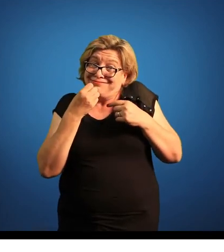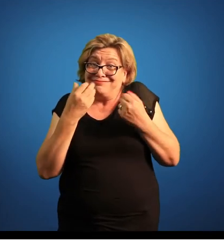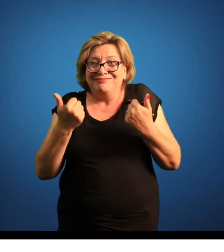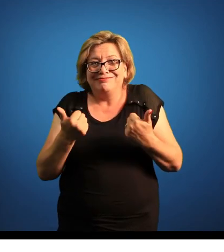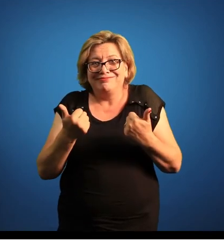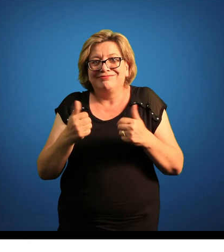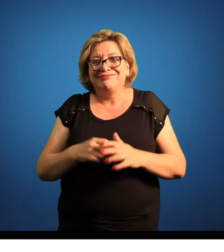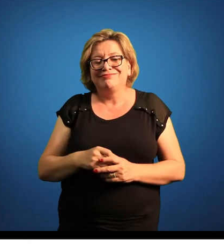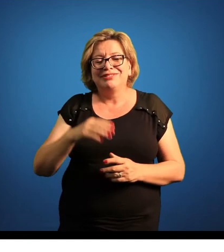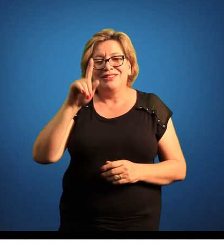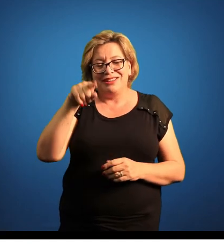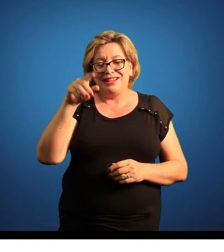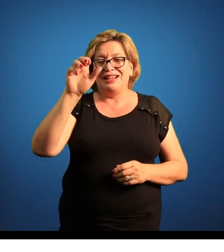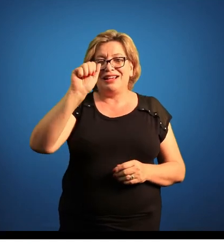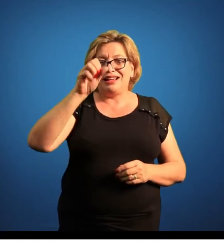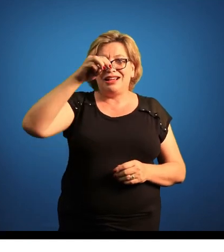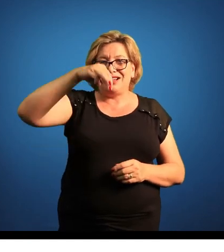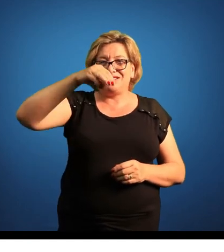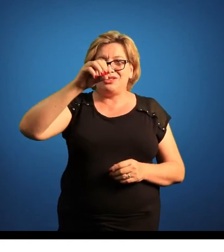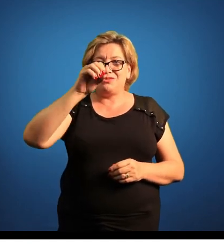É a modal.